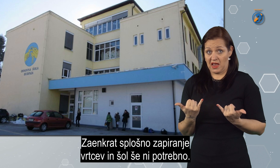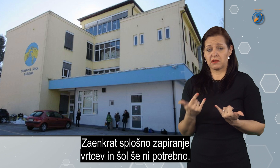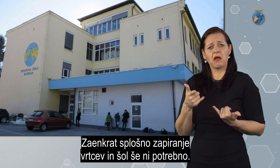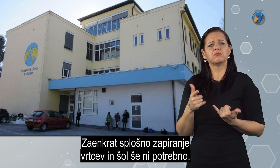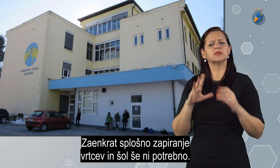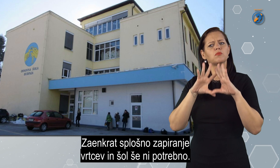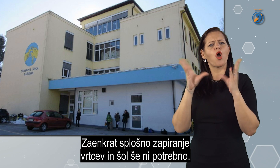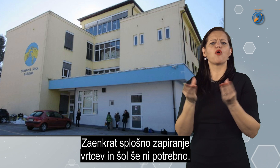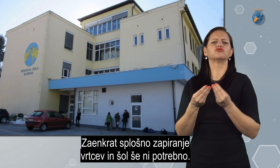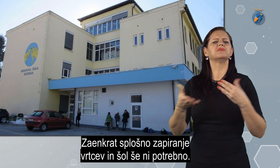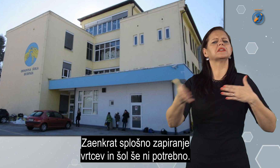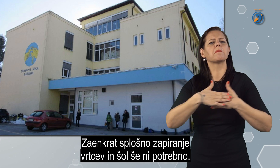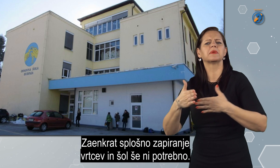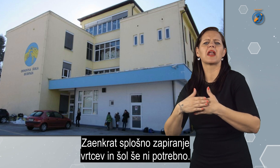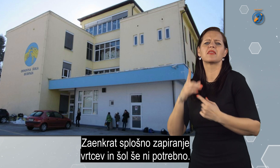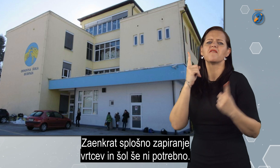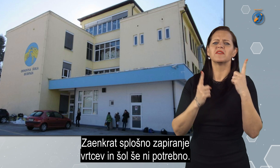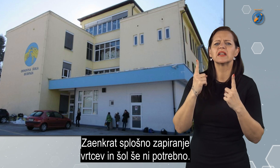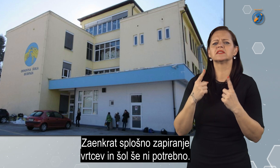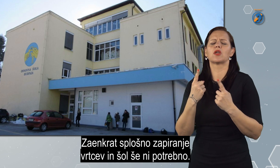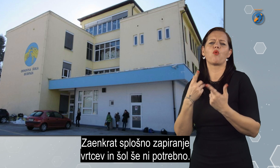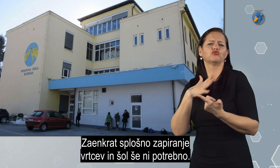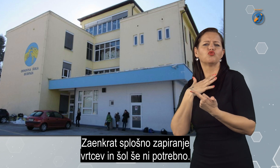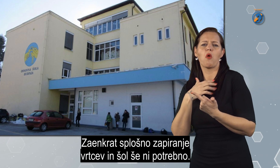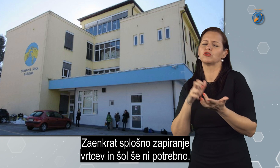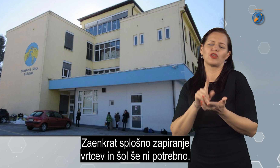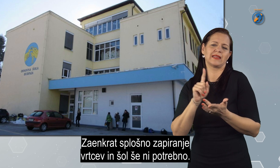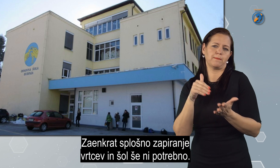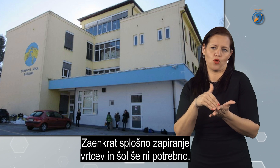Zaenkrat splošno zapiranje vrtcev in šol še ni potrebno.